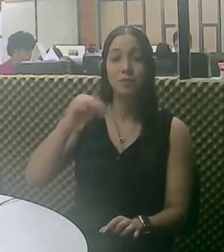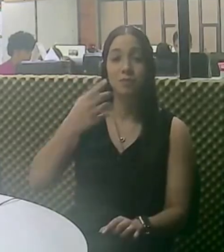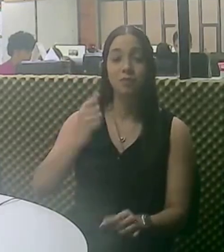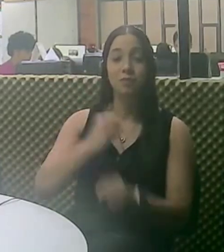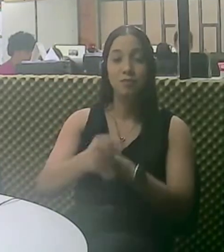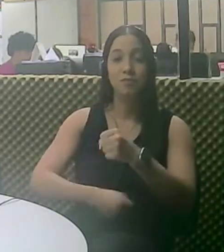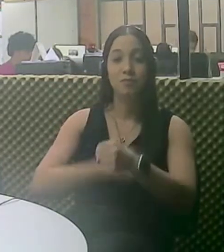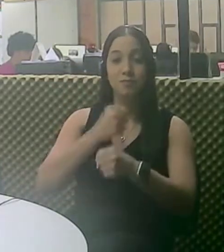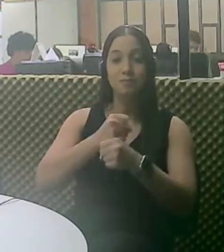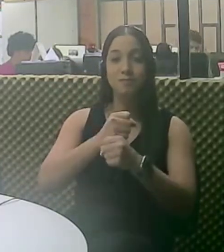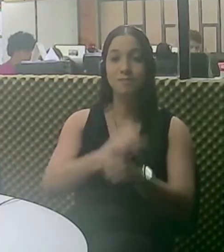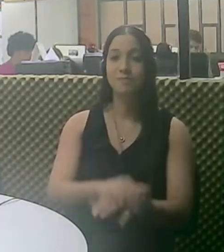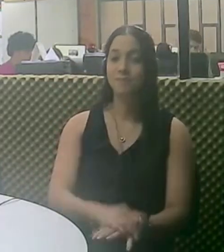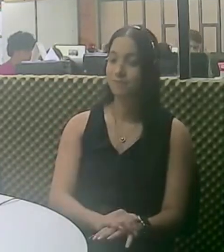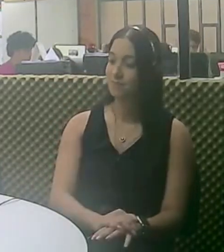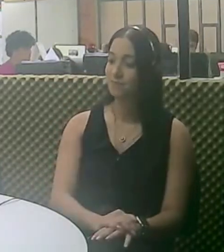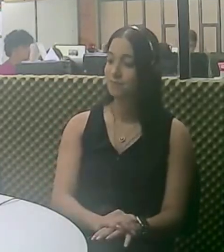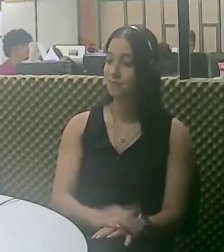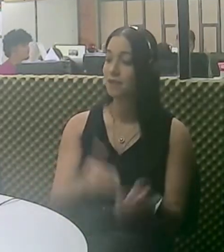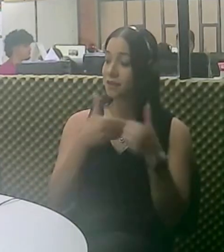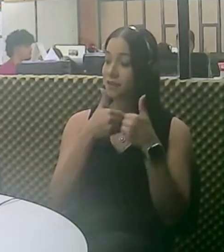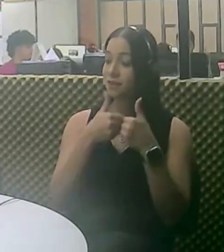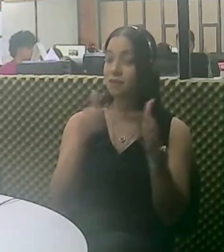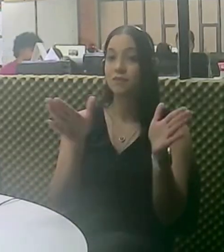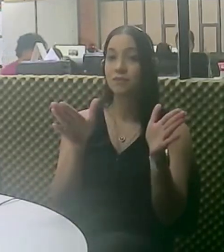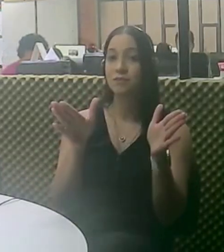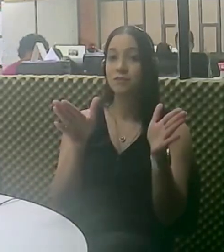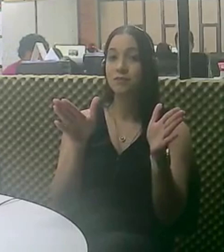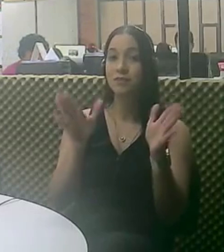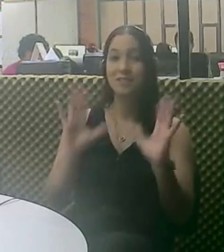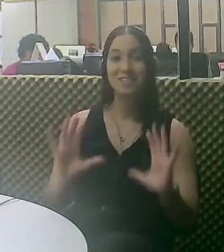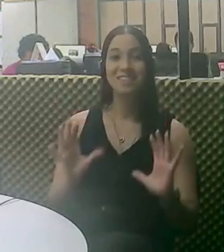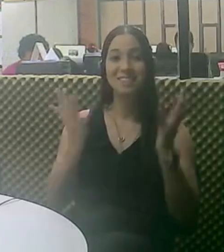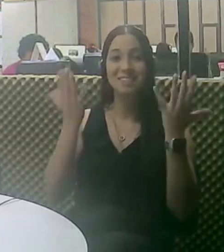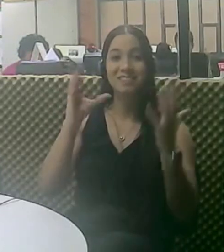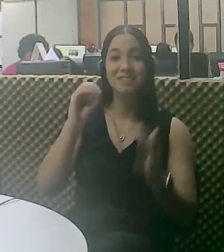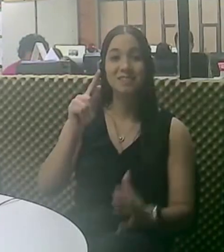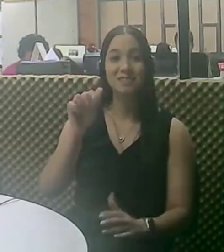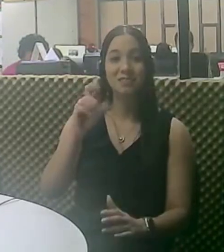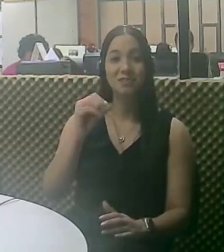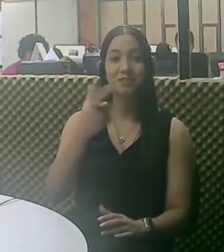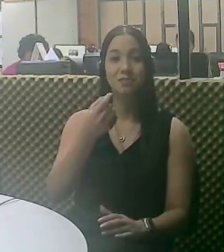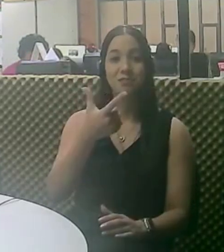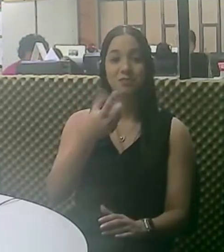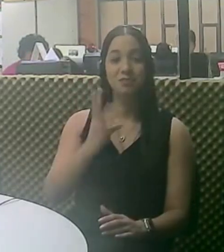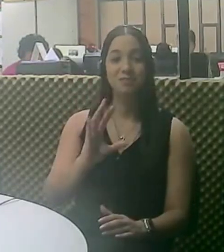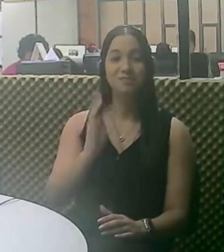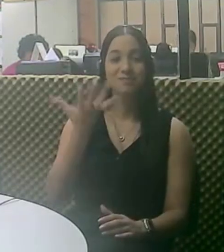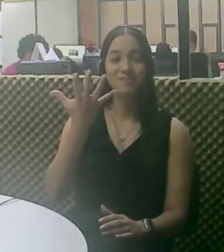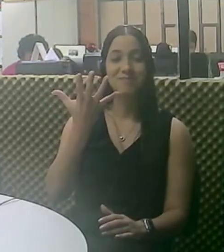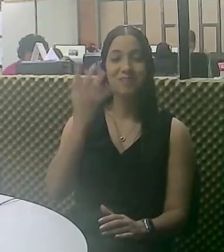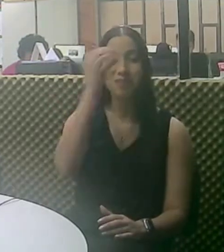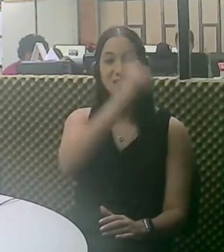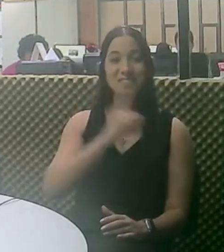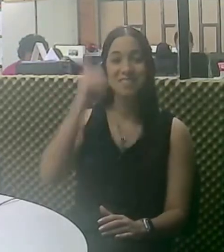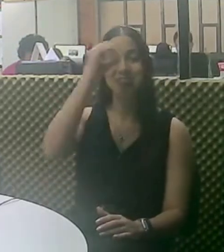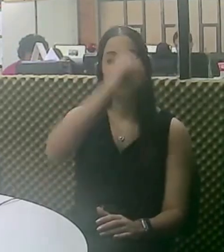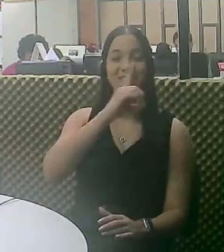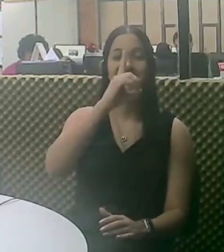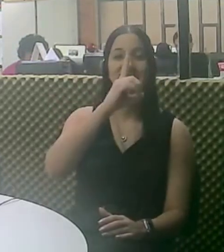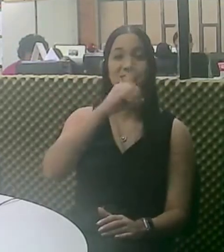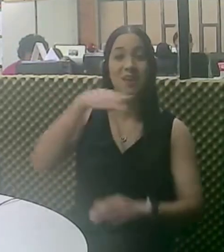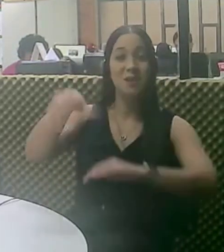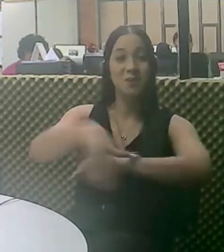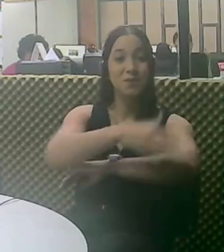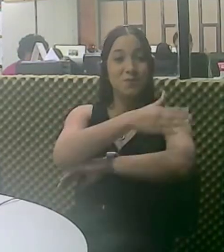vem. A abertura da Festa do Congado 2023 acontece neste domingo. As